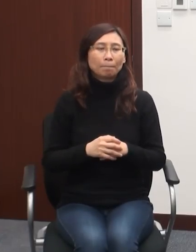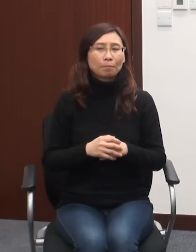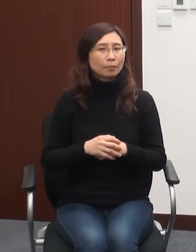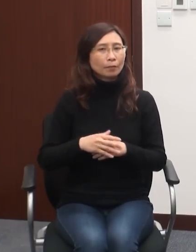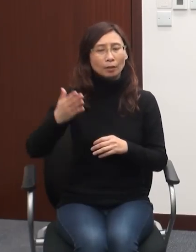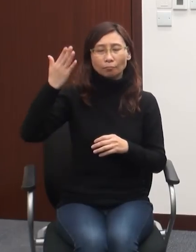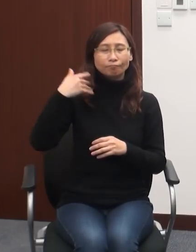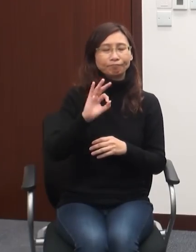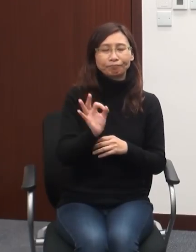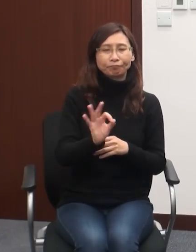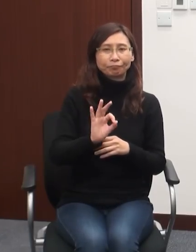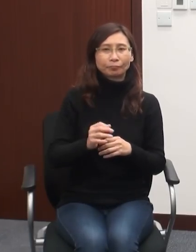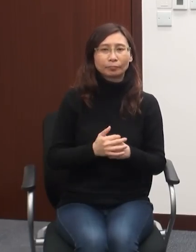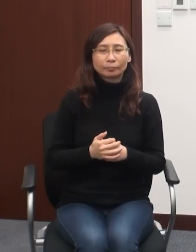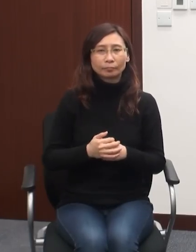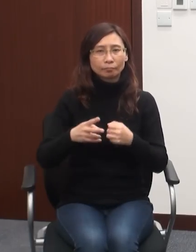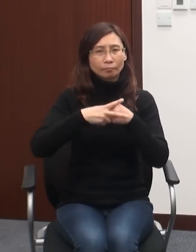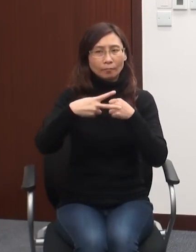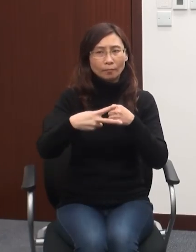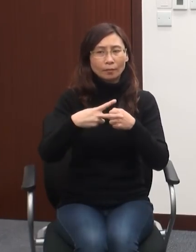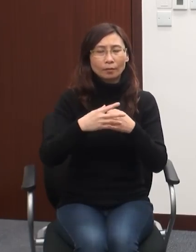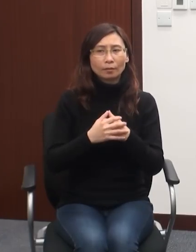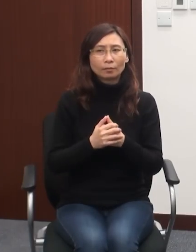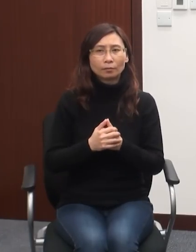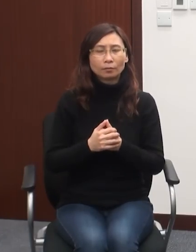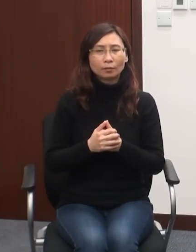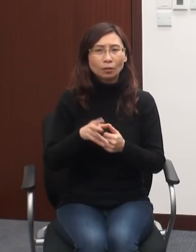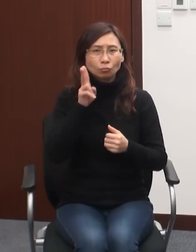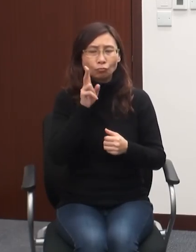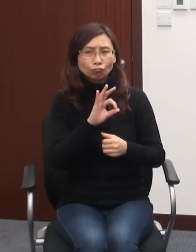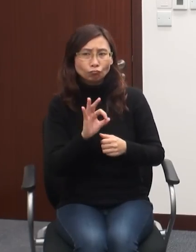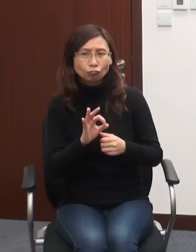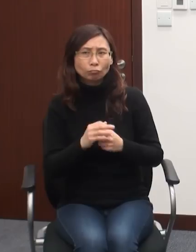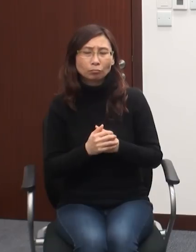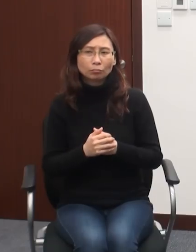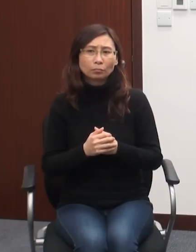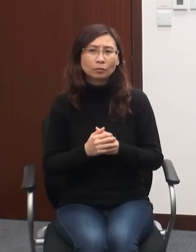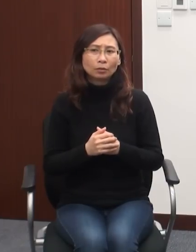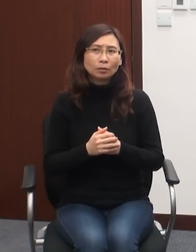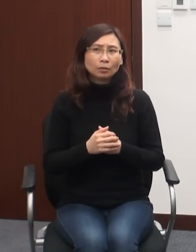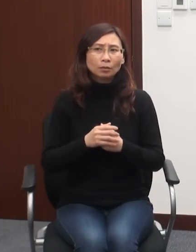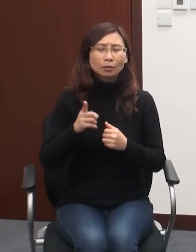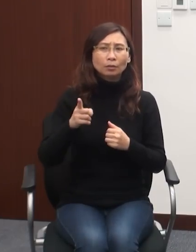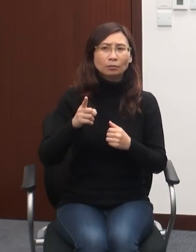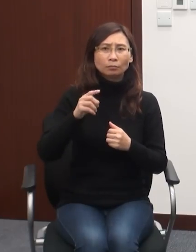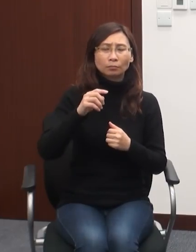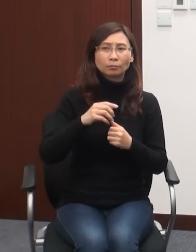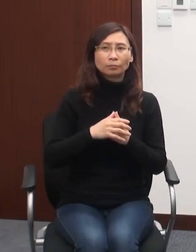anytime 都冇咁嘅 perspective。第二就係話，如果冇嘅時候，咁你點